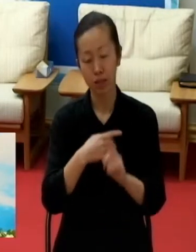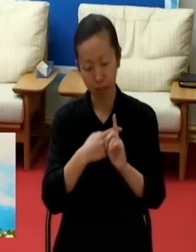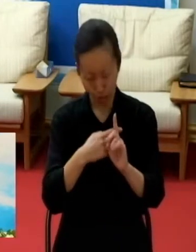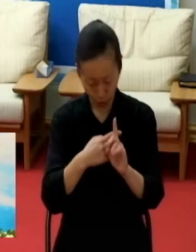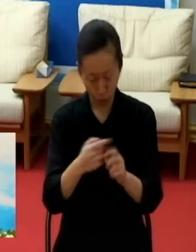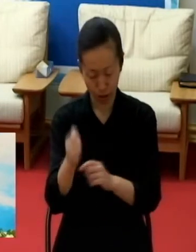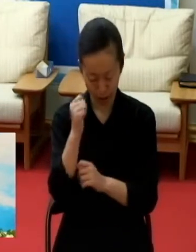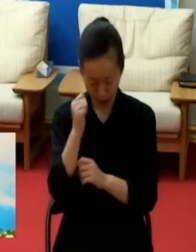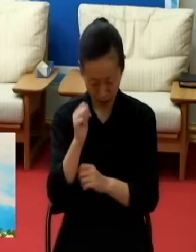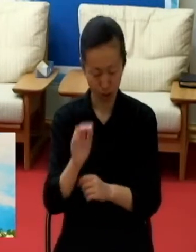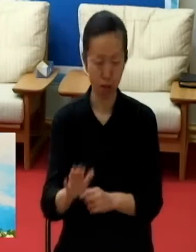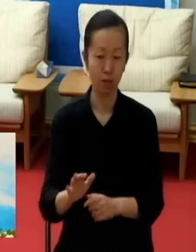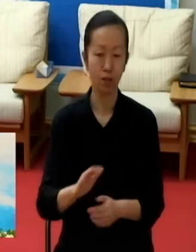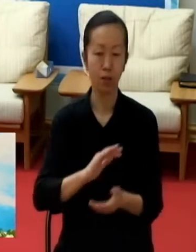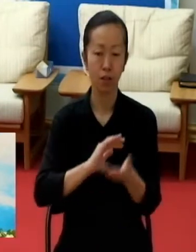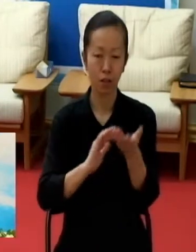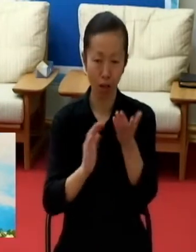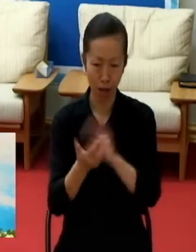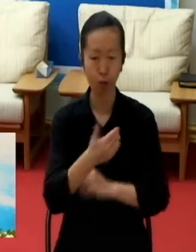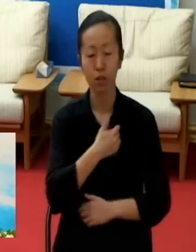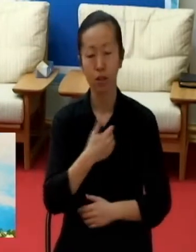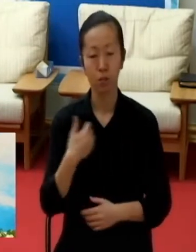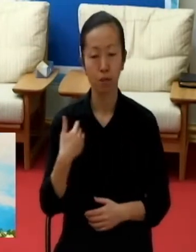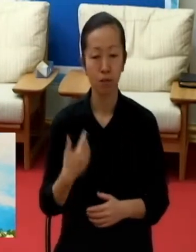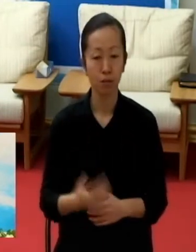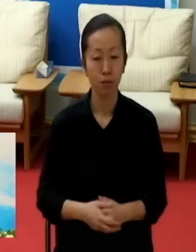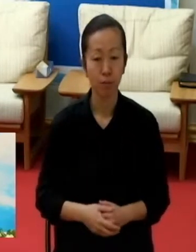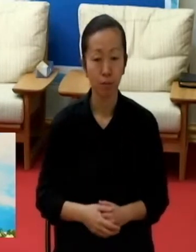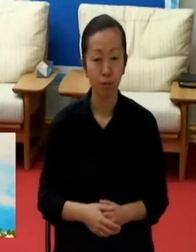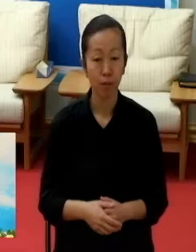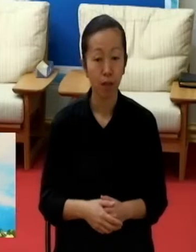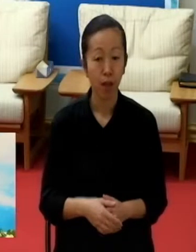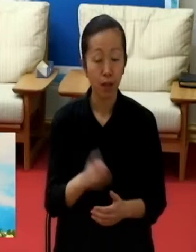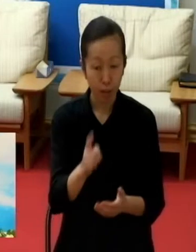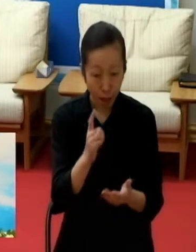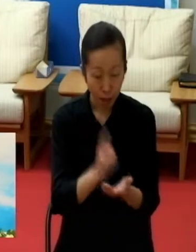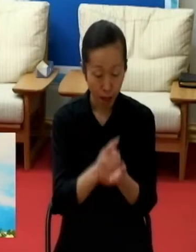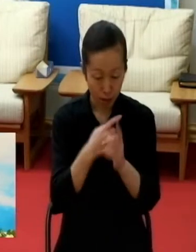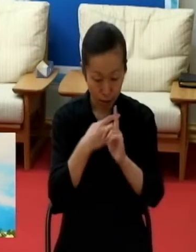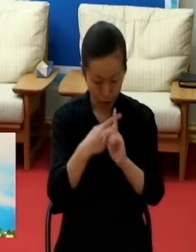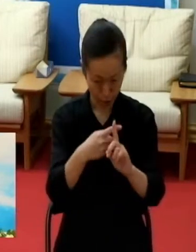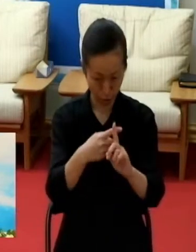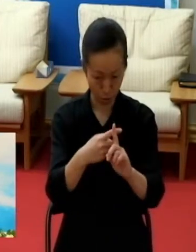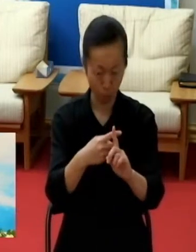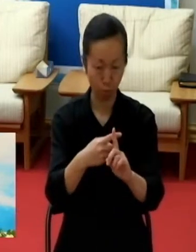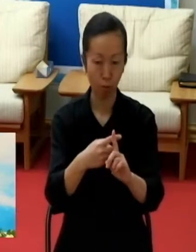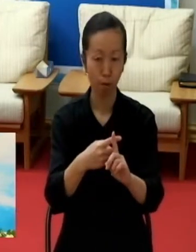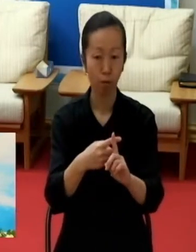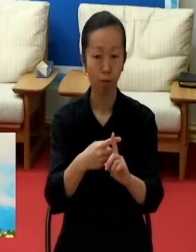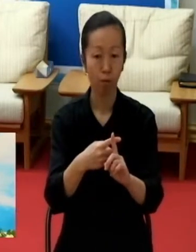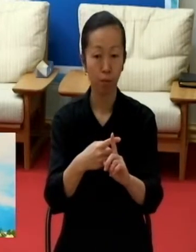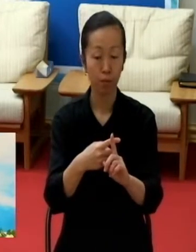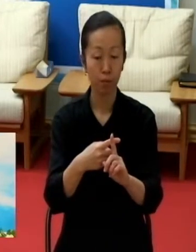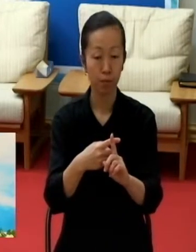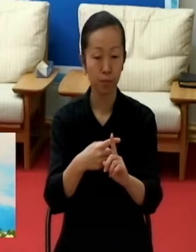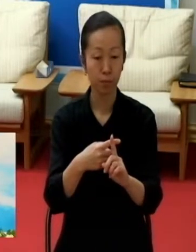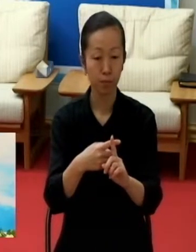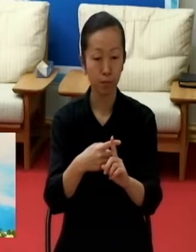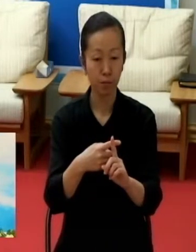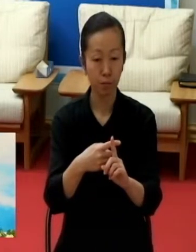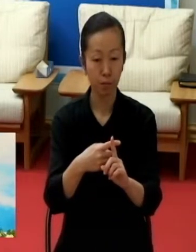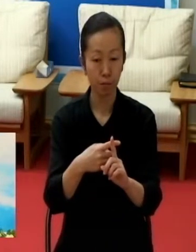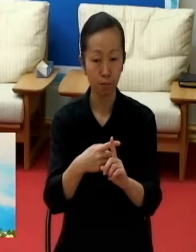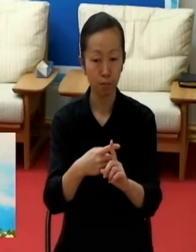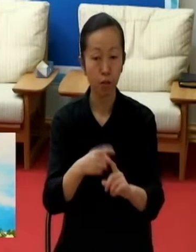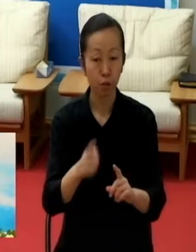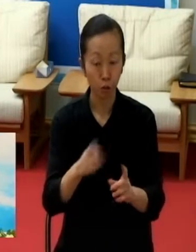ストの力です。 자, 이 오직 그리스도, このただキリスト、 그 언약을 붙잡을 때 내 과거의 인생을